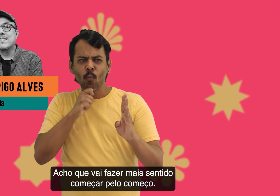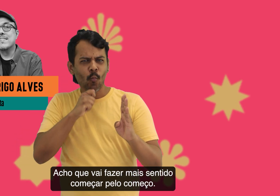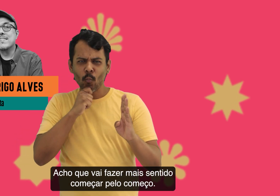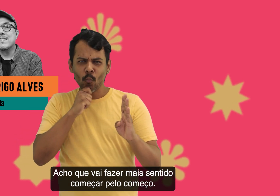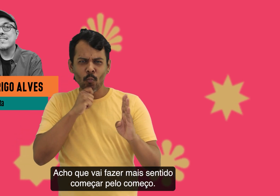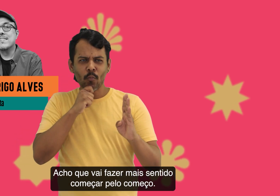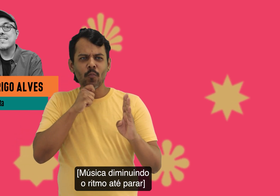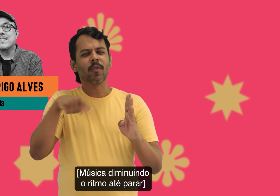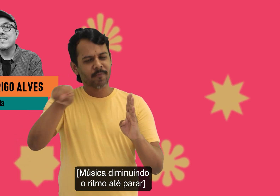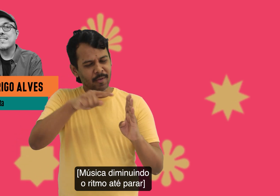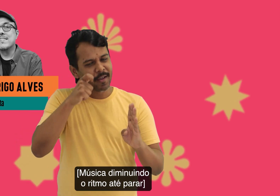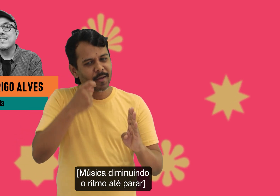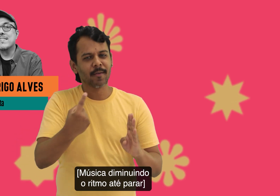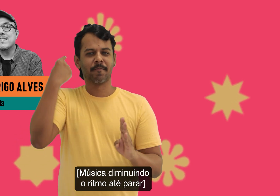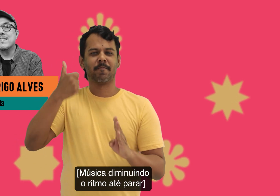pelo começo.